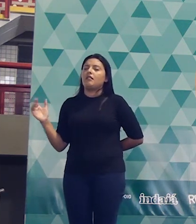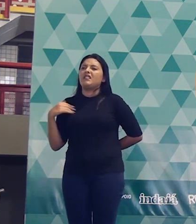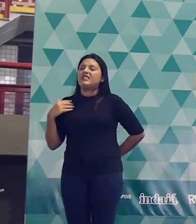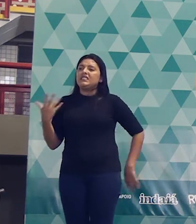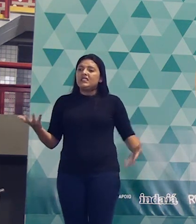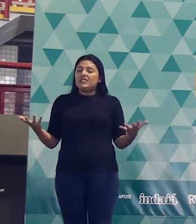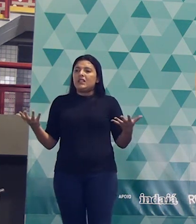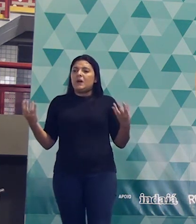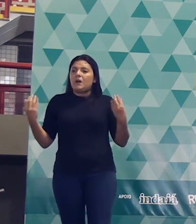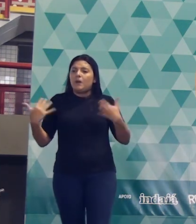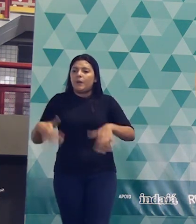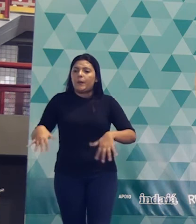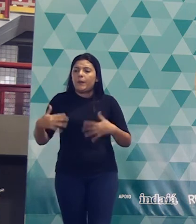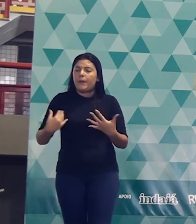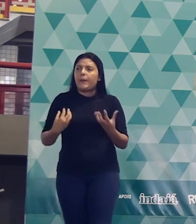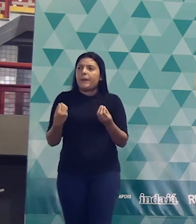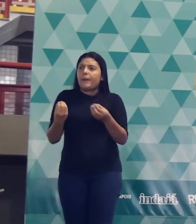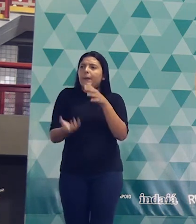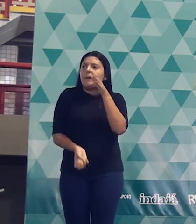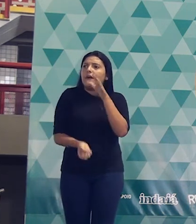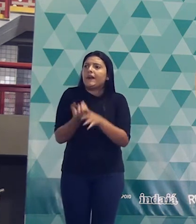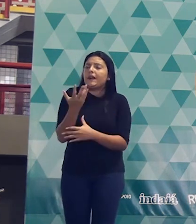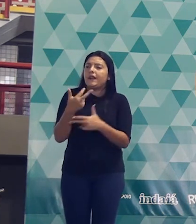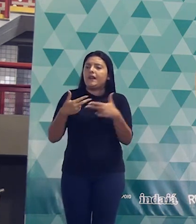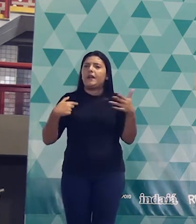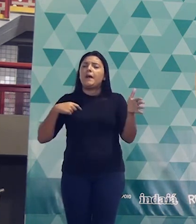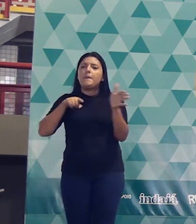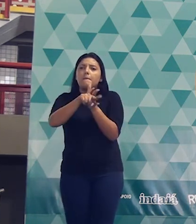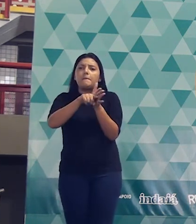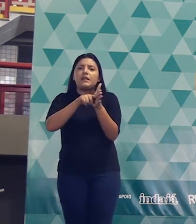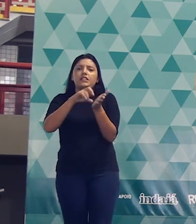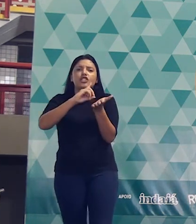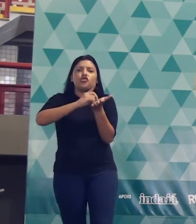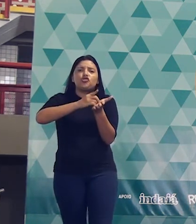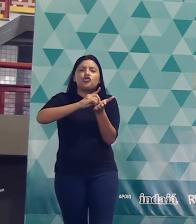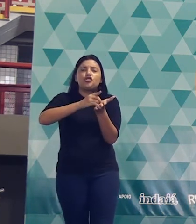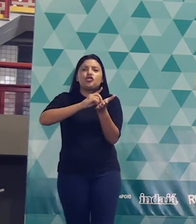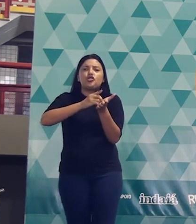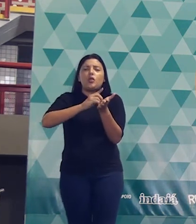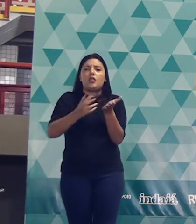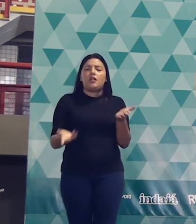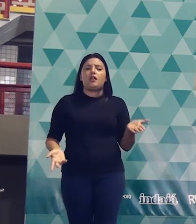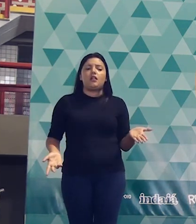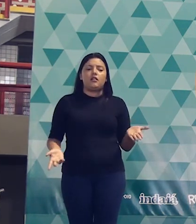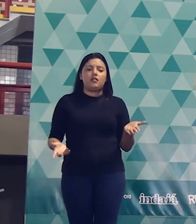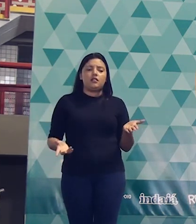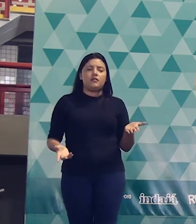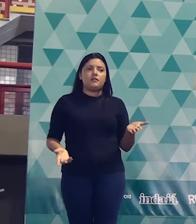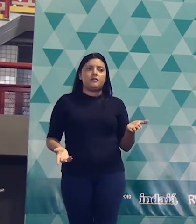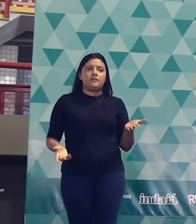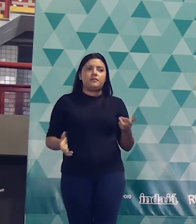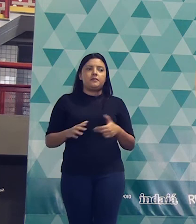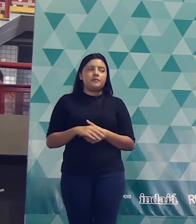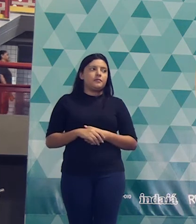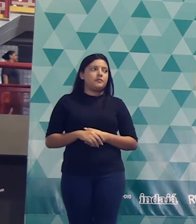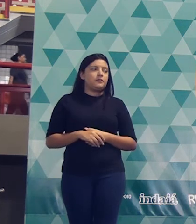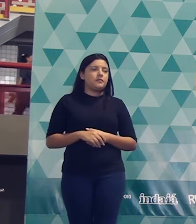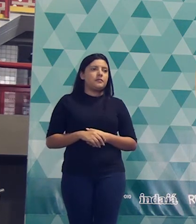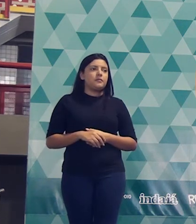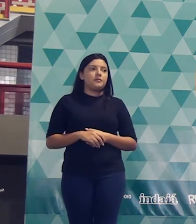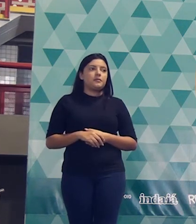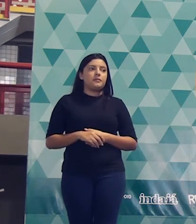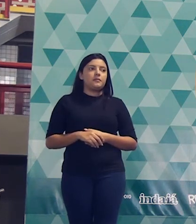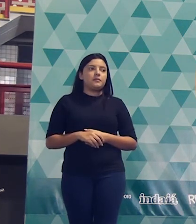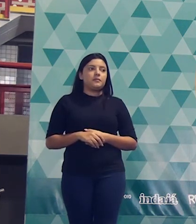Desconfiado que sou dessas divertidas origens, pesquisei alguns dicionários etimológicos. Olha a etimologia que alguém perguntou aqui, né? A origem das